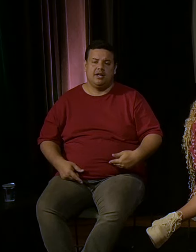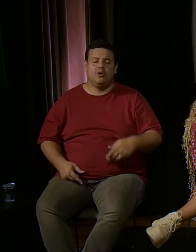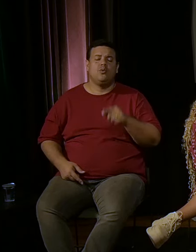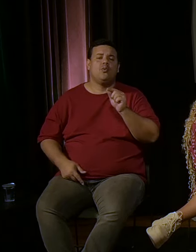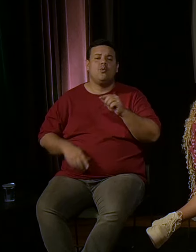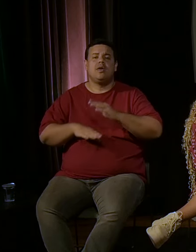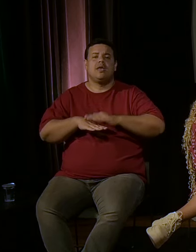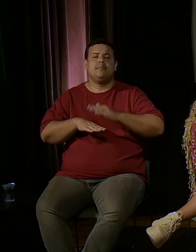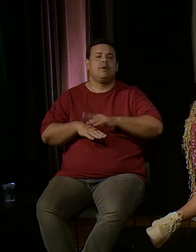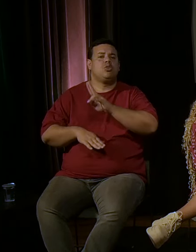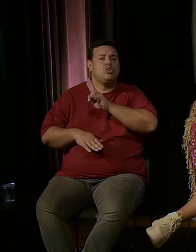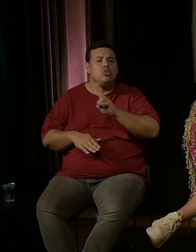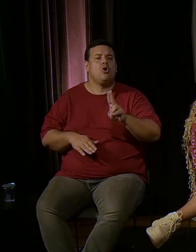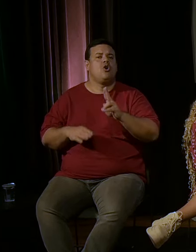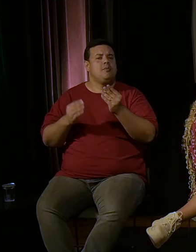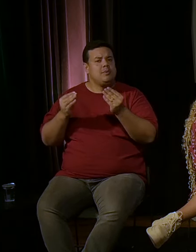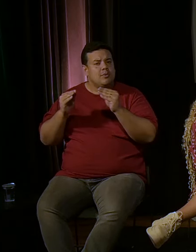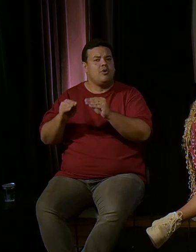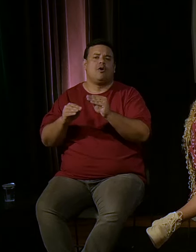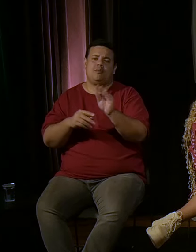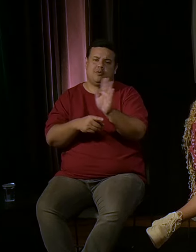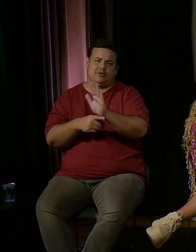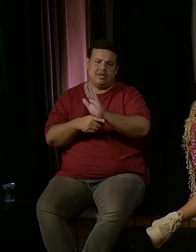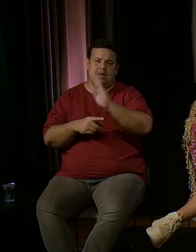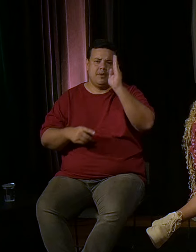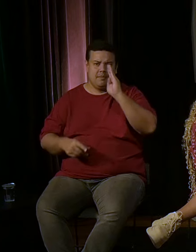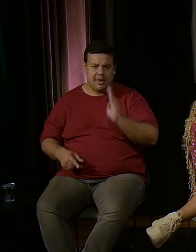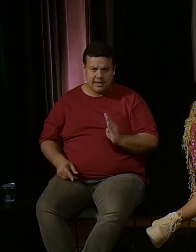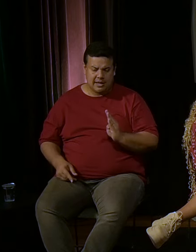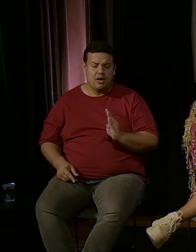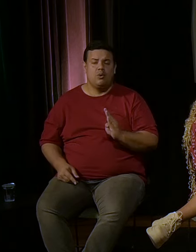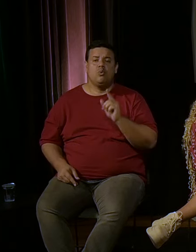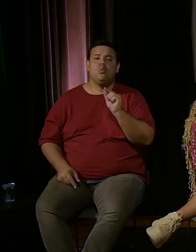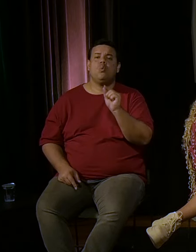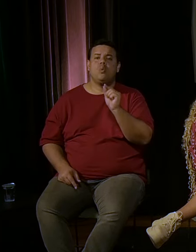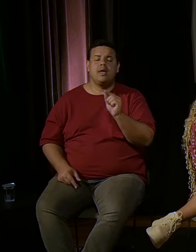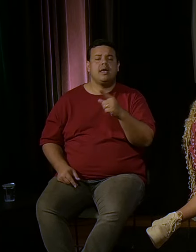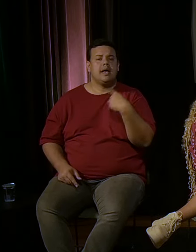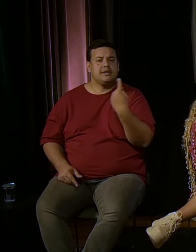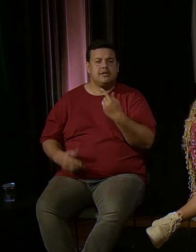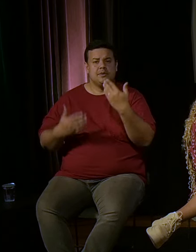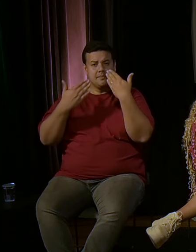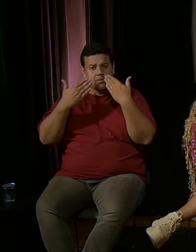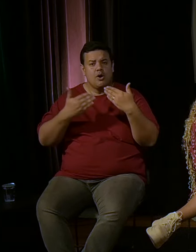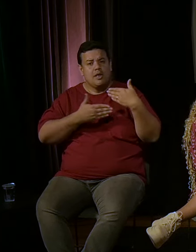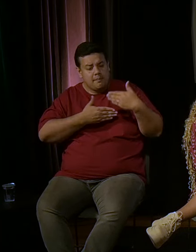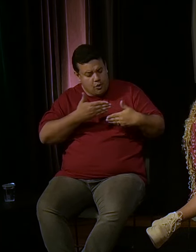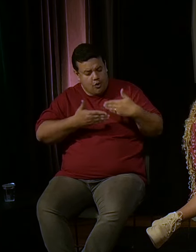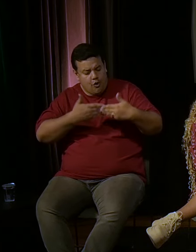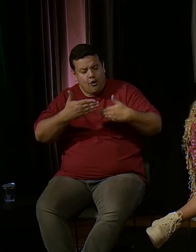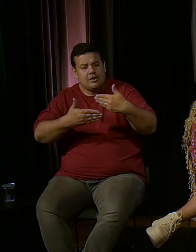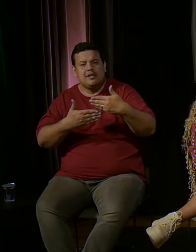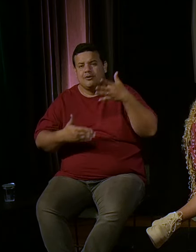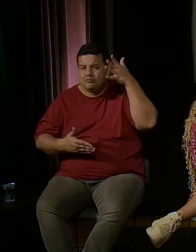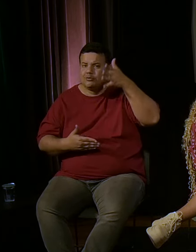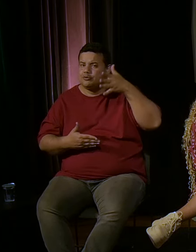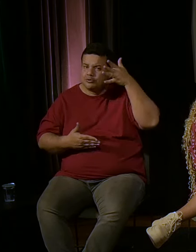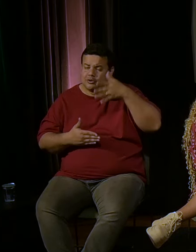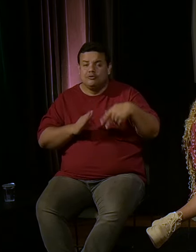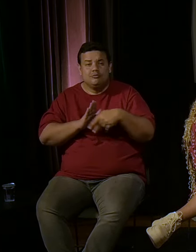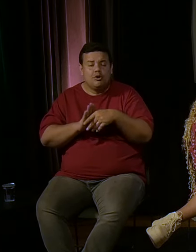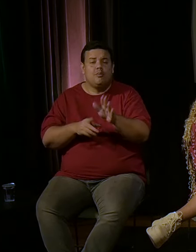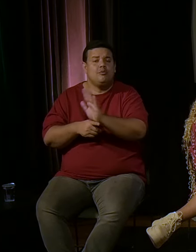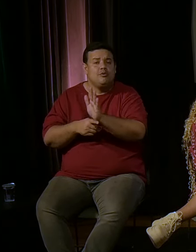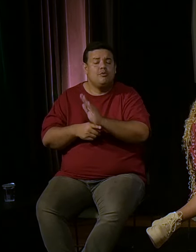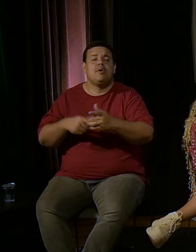está nomeando como cinema brasileiro e o que a gente está trazendo enquanto processos discursivos para esses filmes, aonde estão as